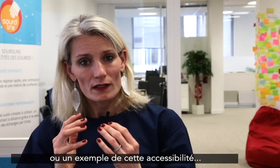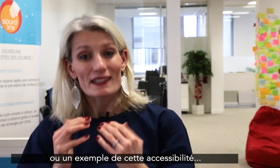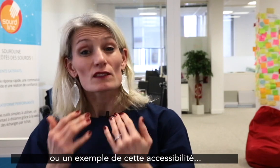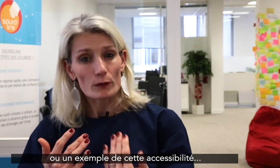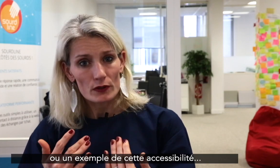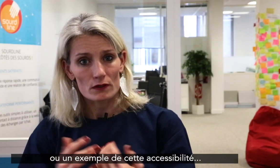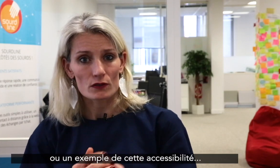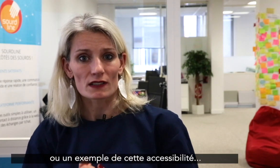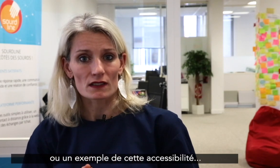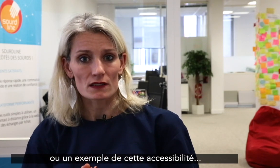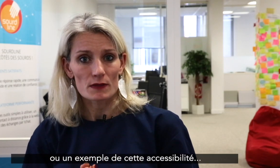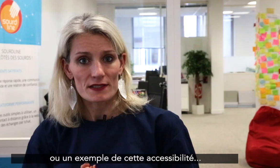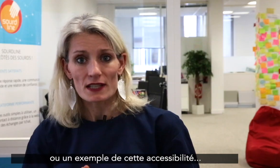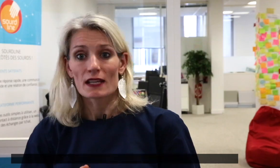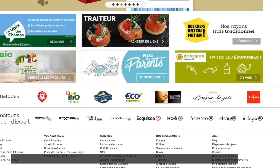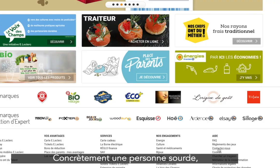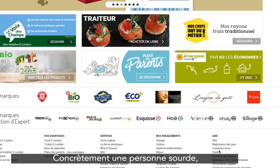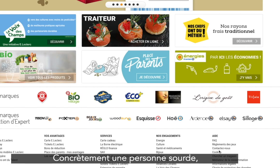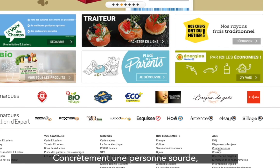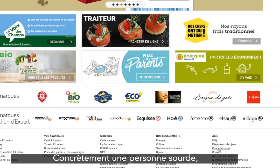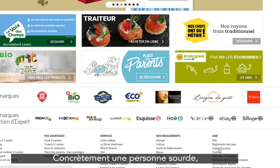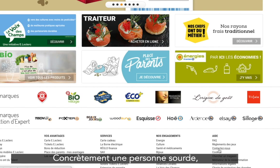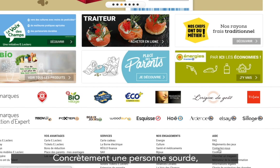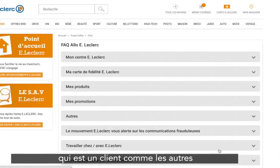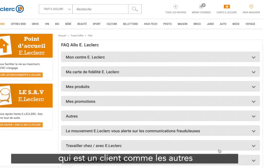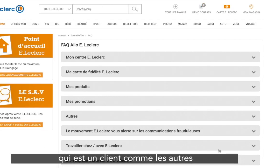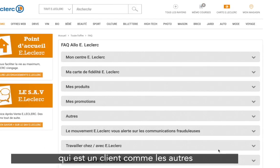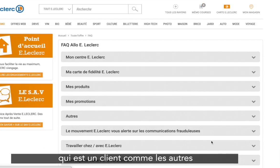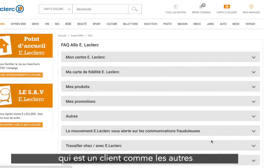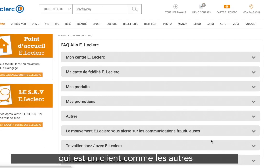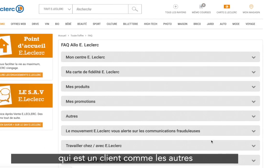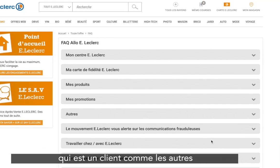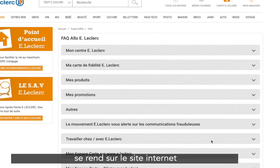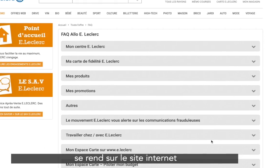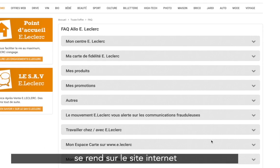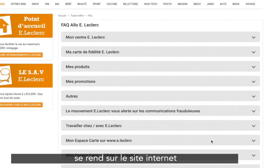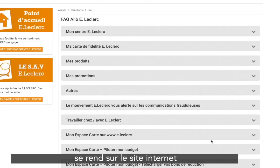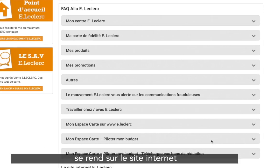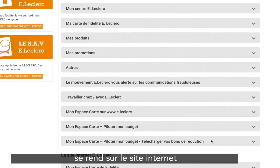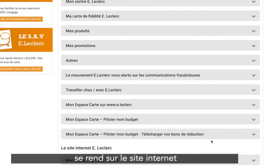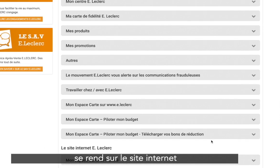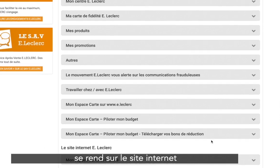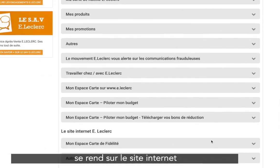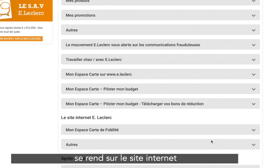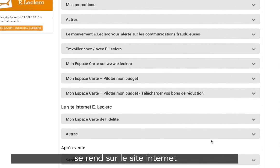un exemple de cette accessibilité. Alors concrètement, une personne sourde qui est un client comme les autres se rend sur le site